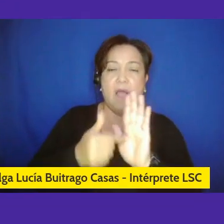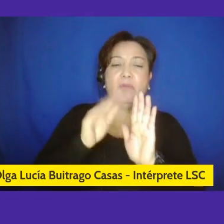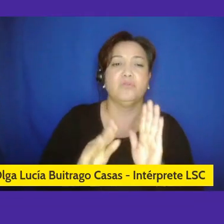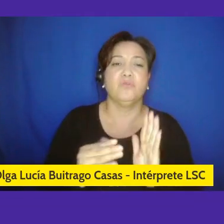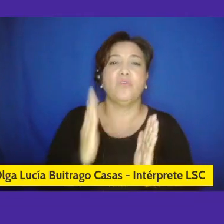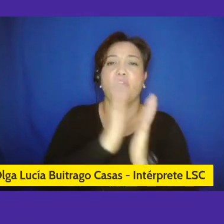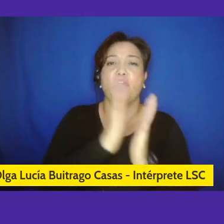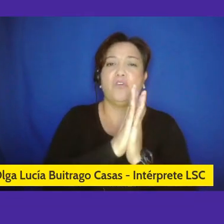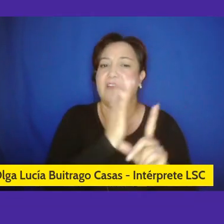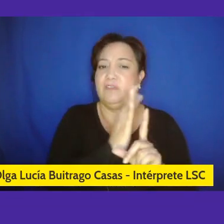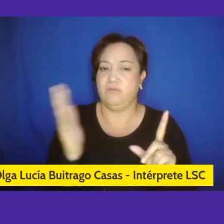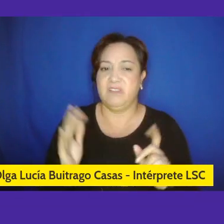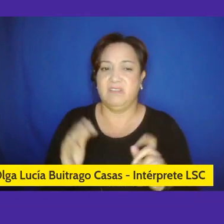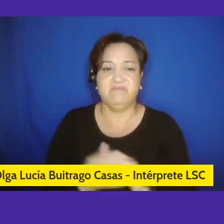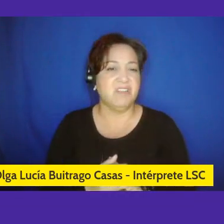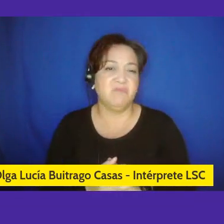No,